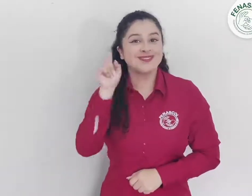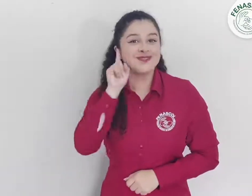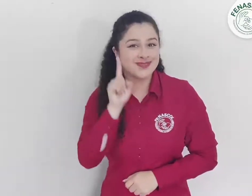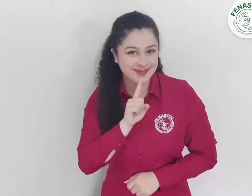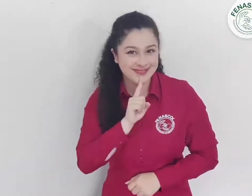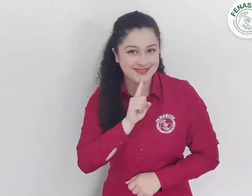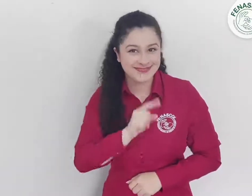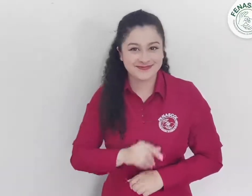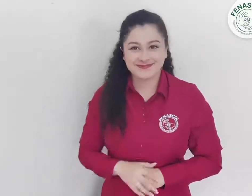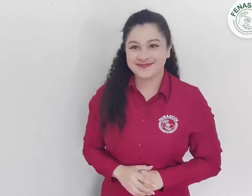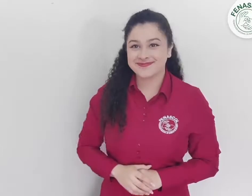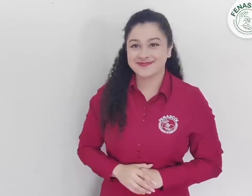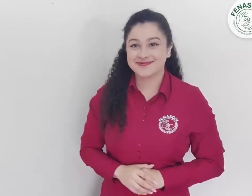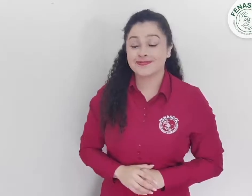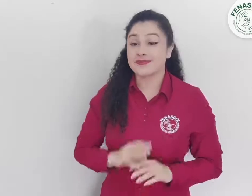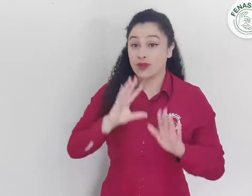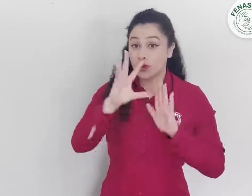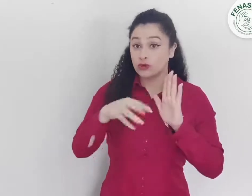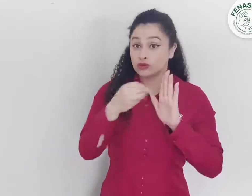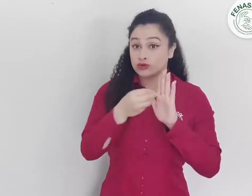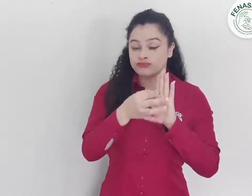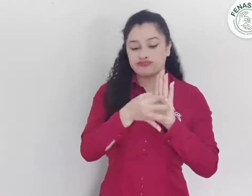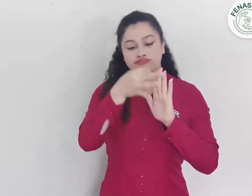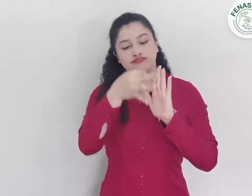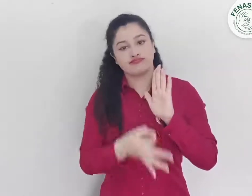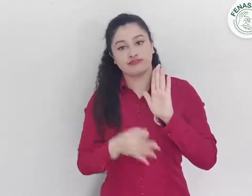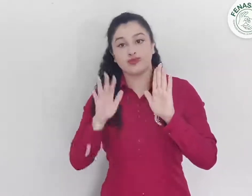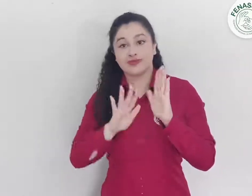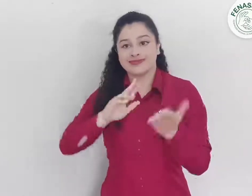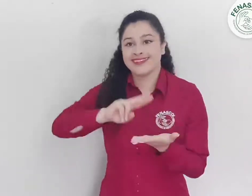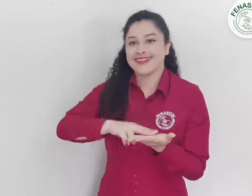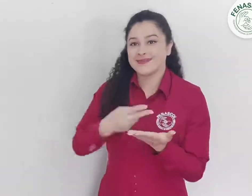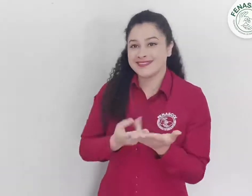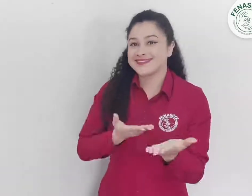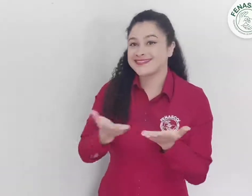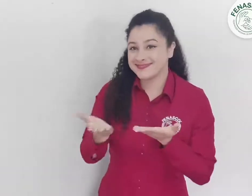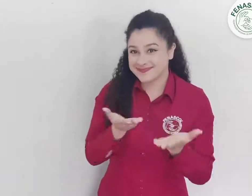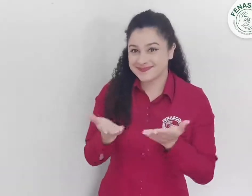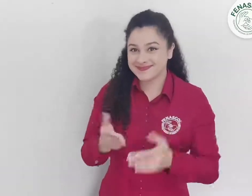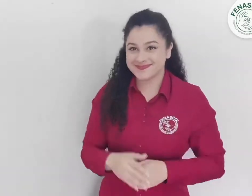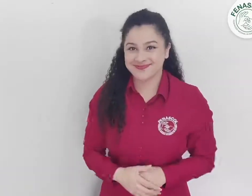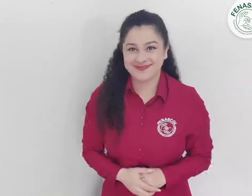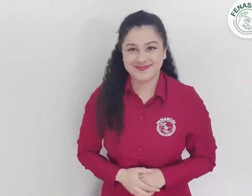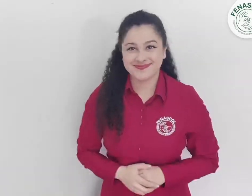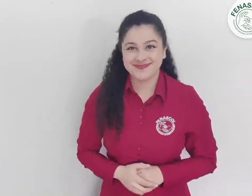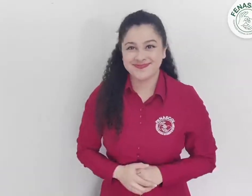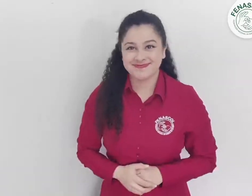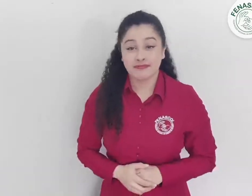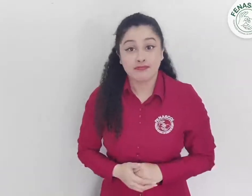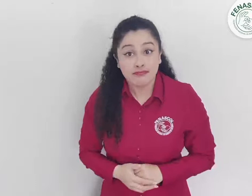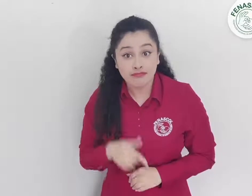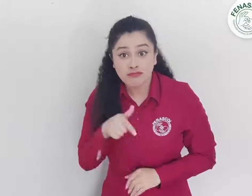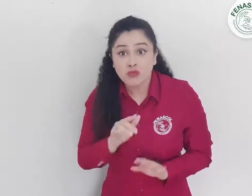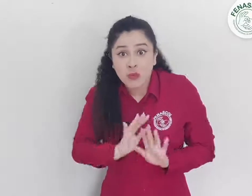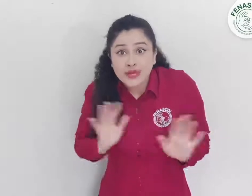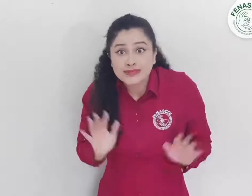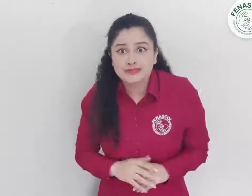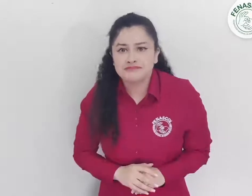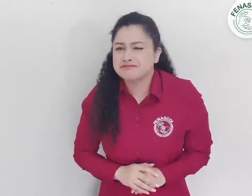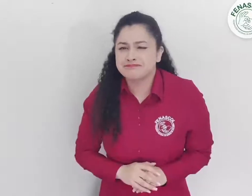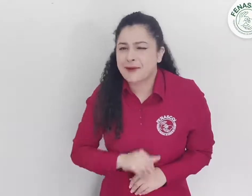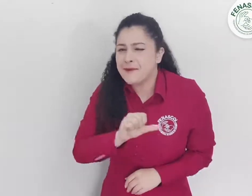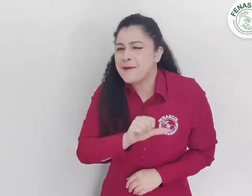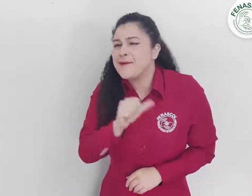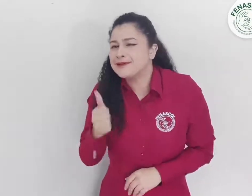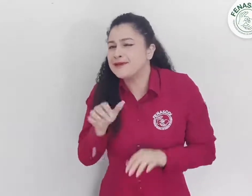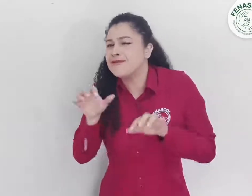mujeres sordas código de ética para el servicio de interpretación pero